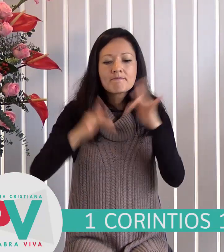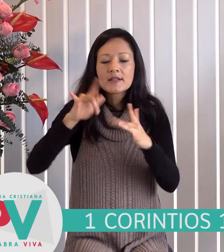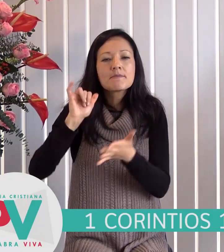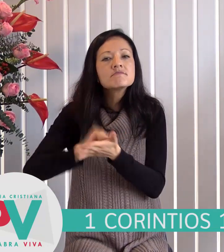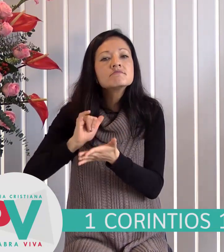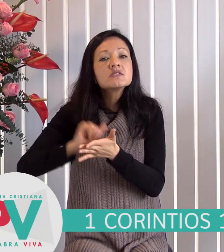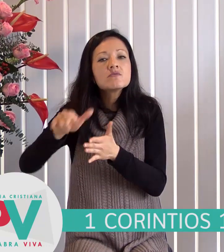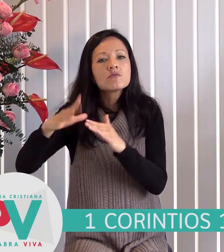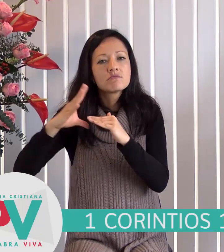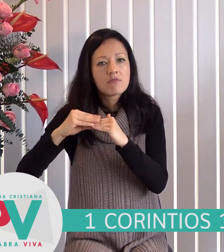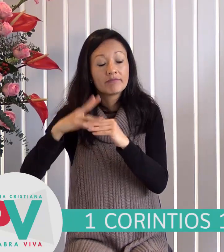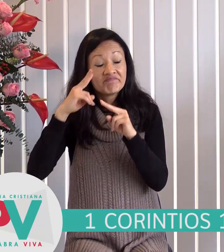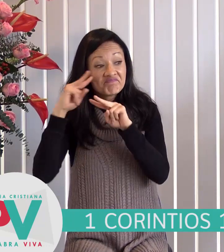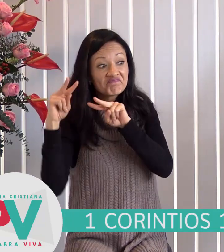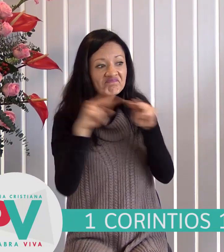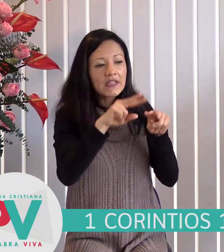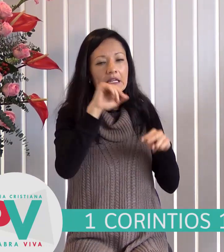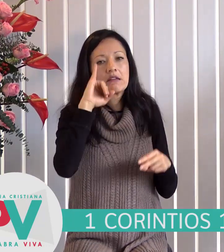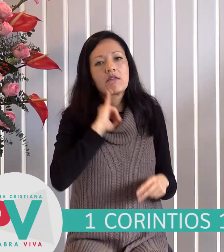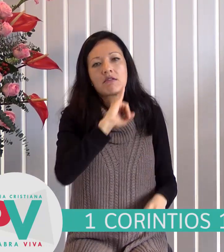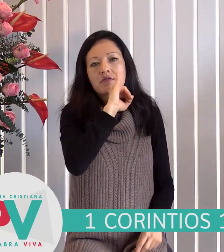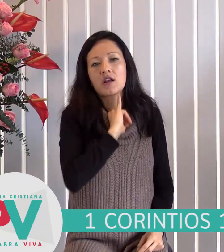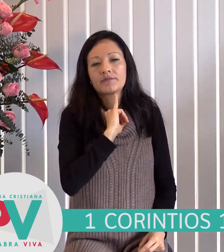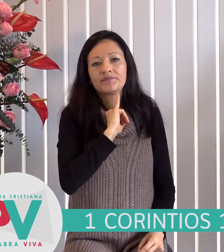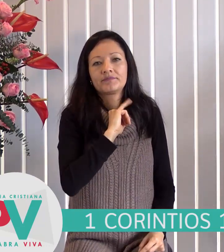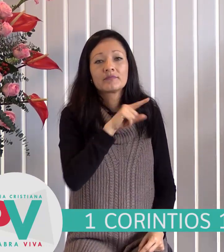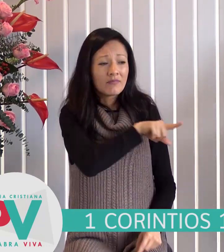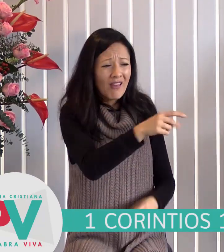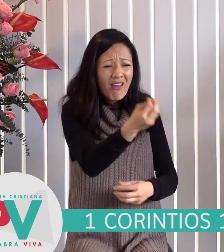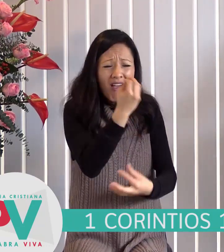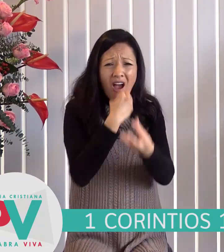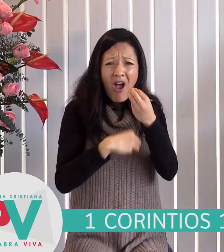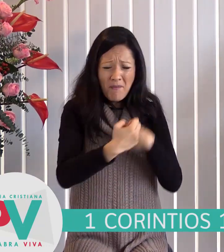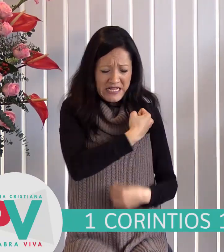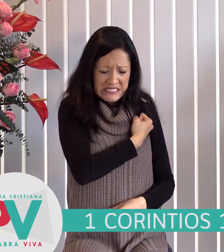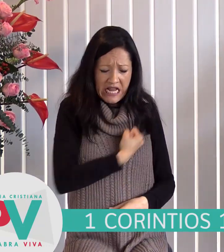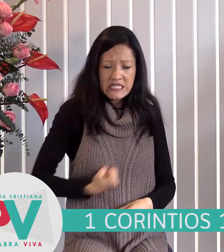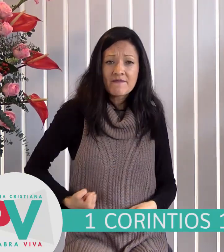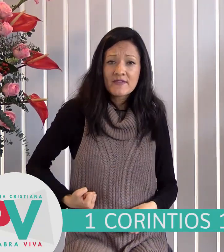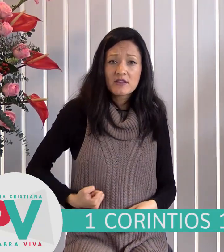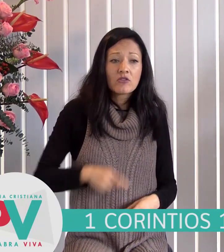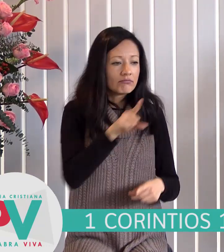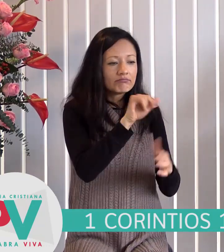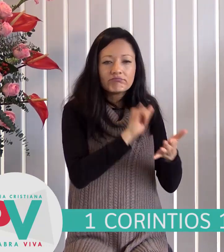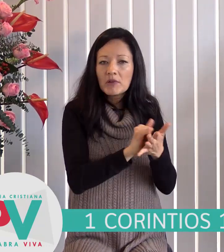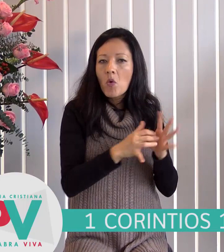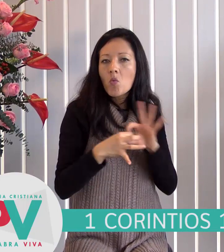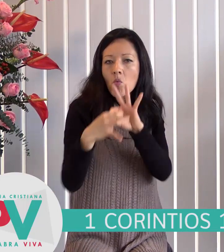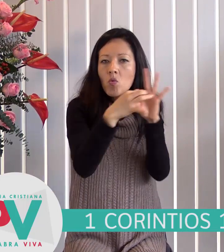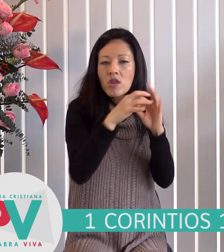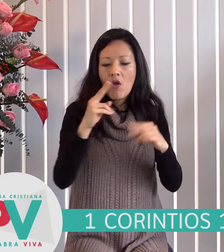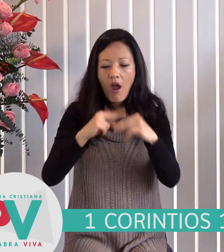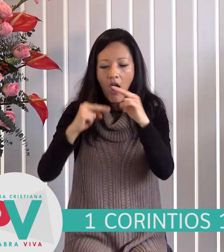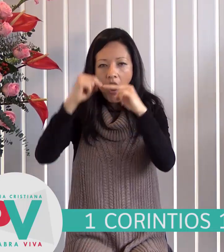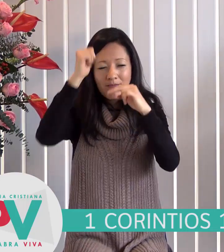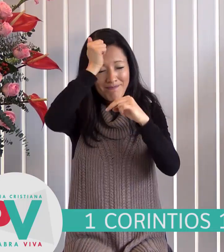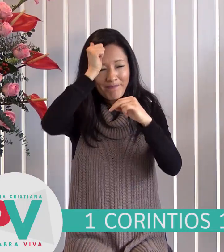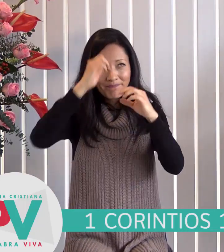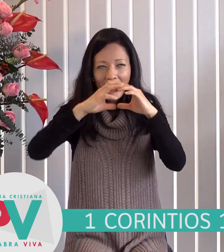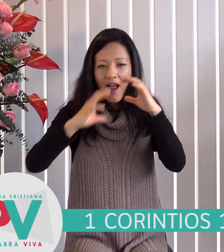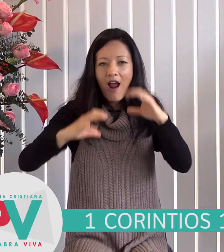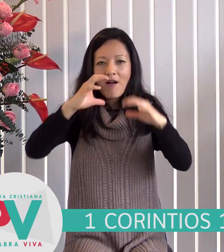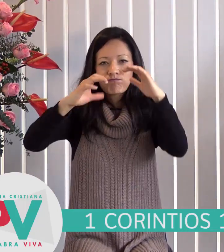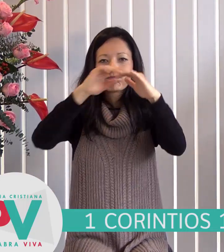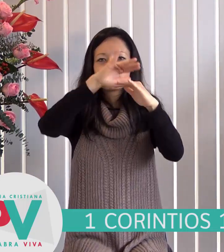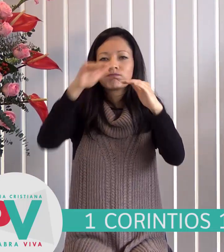Mirad a Israel según la carne. Los que comen de los sacrificios no son partícipes del altar. ¿Qué os digo pues? ¿Que el ídolo es